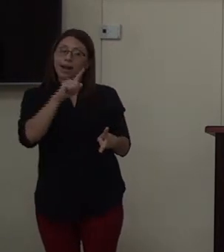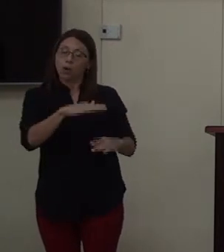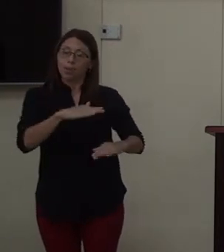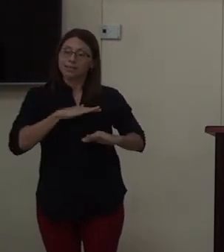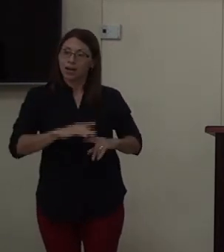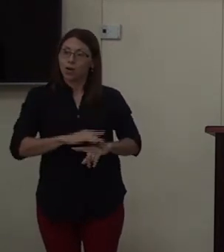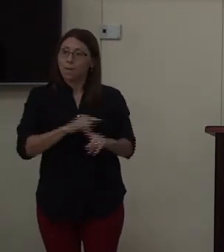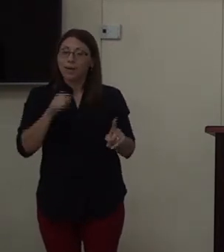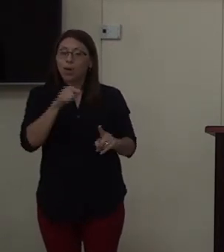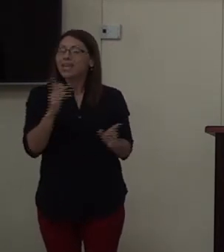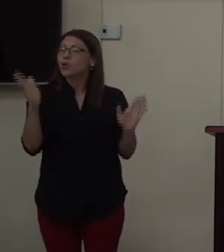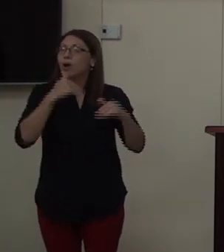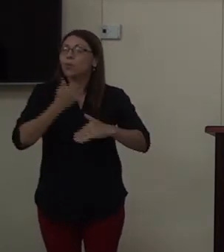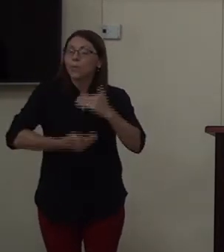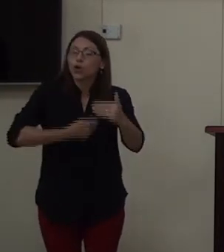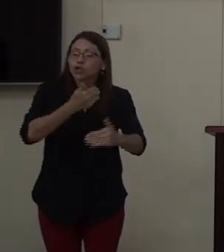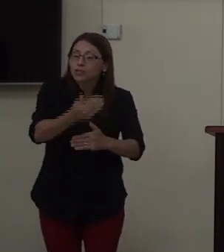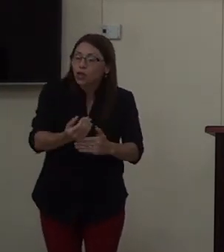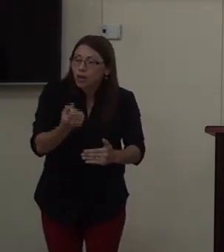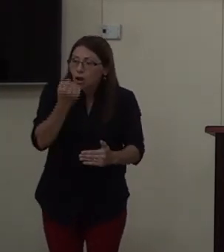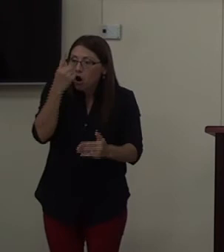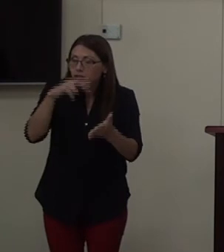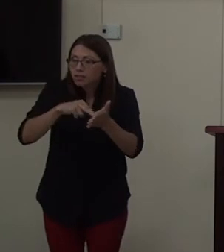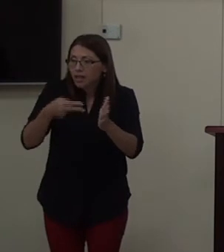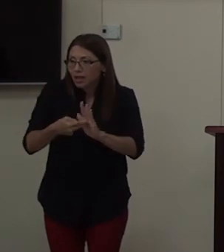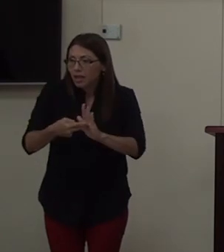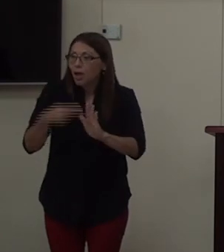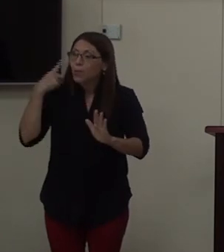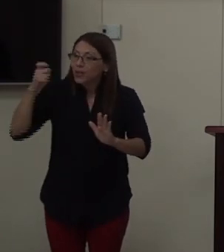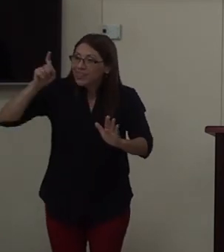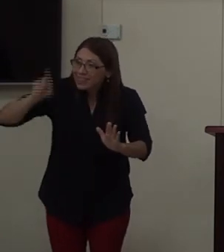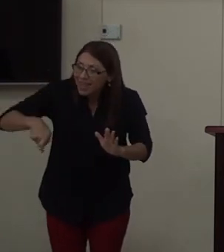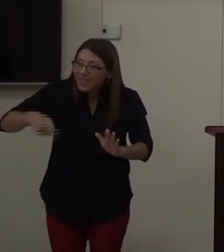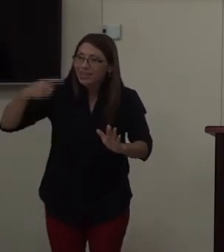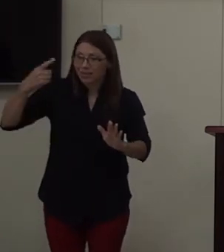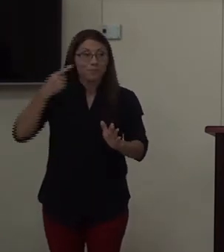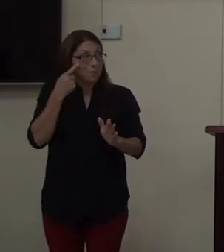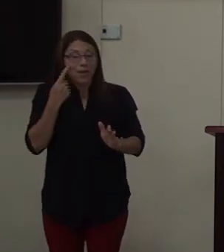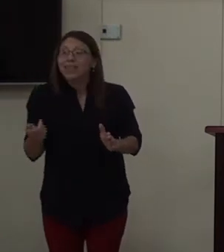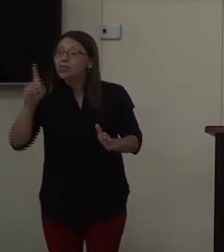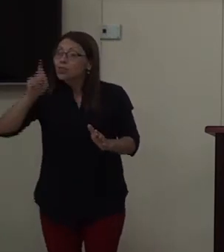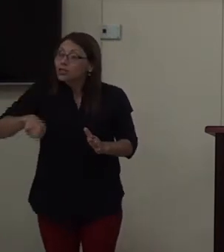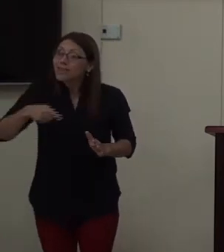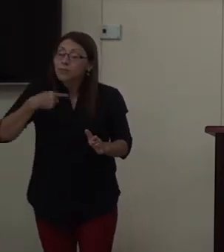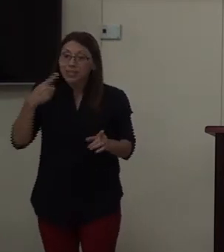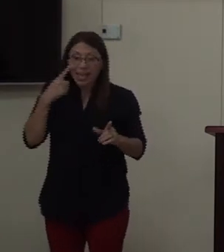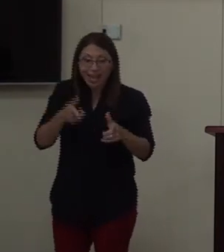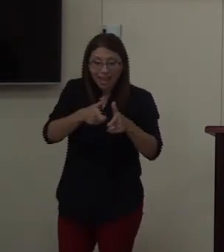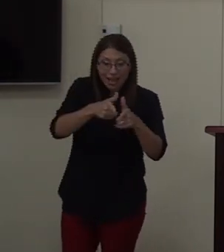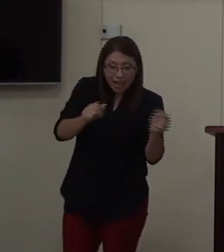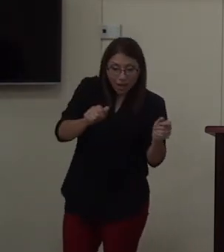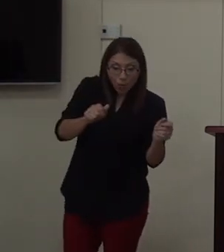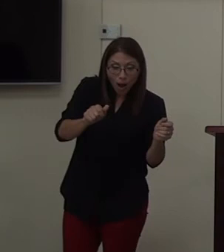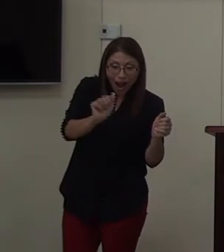hay un proceso de conceptualización, porque hay que hacer el ejercicio, no es el ejercicio de lengua A paso a lengua B,